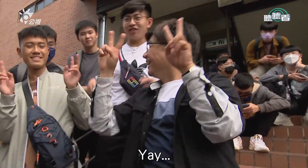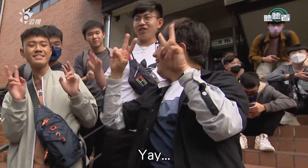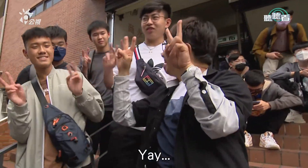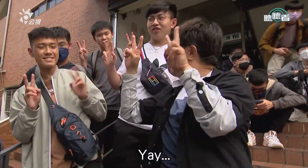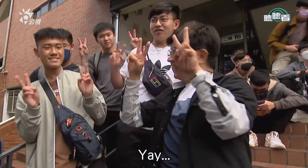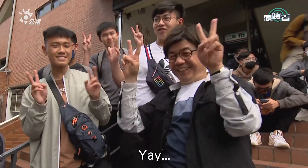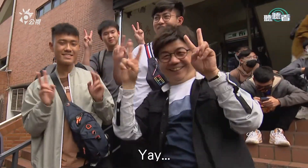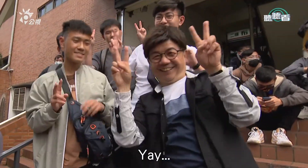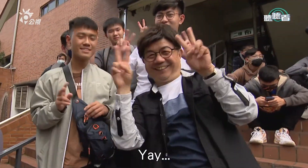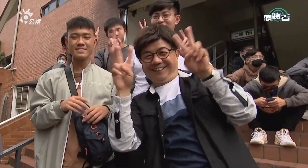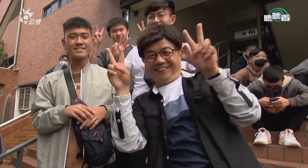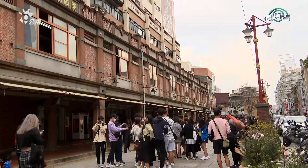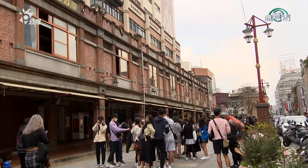耶。